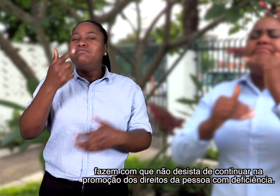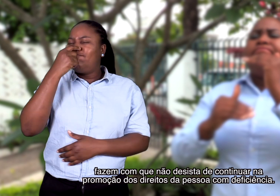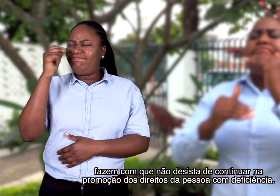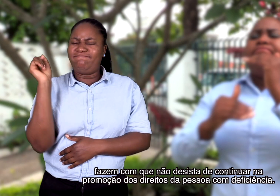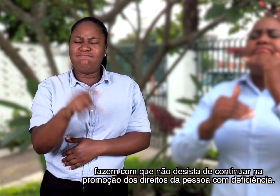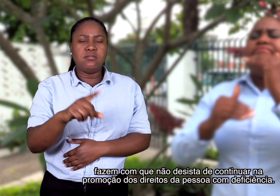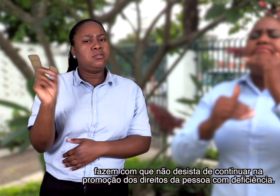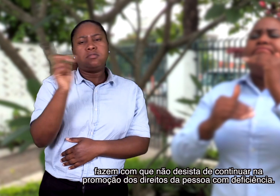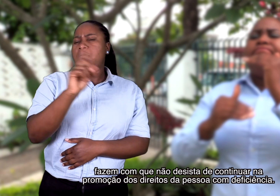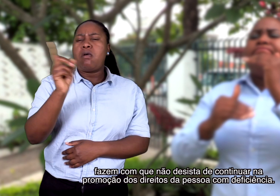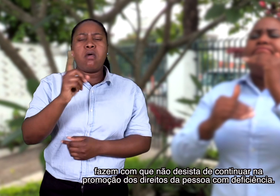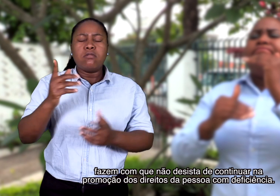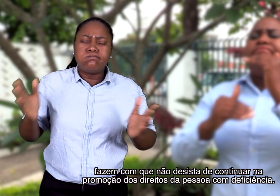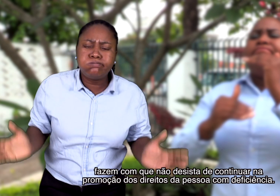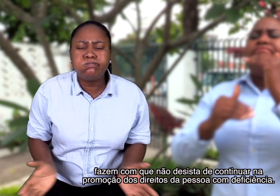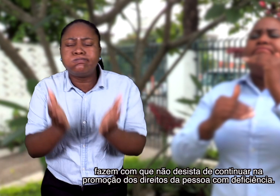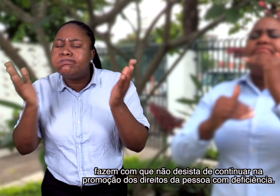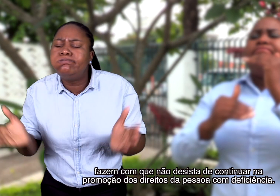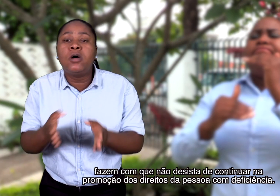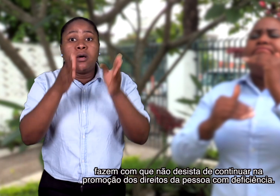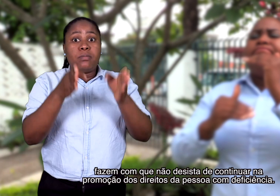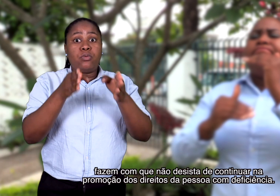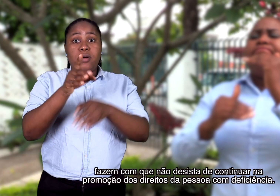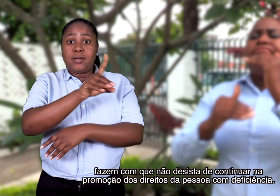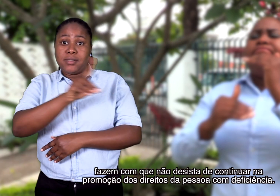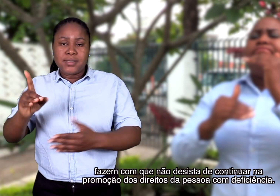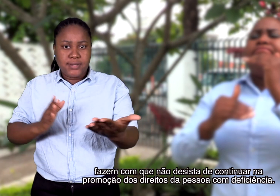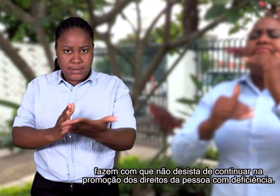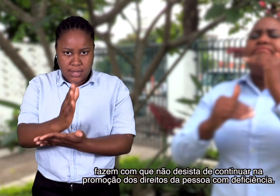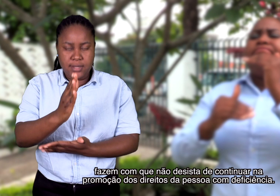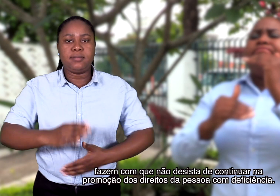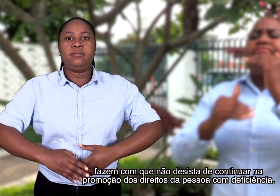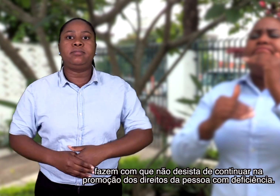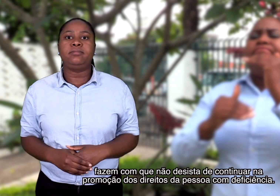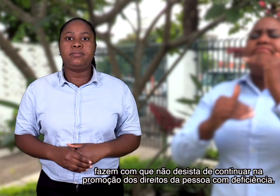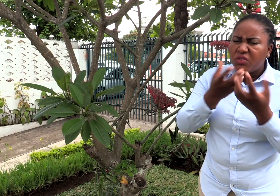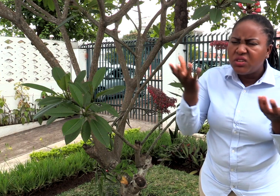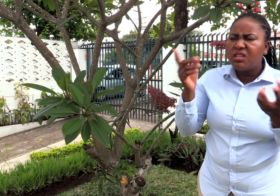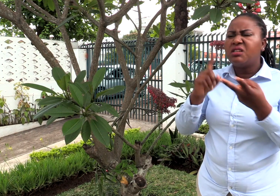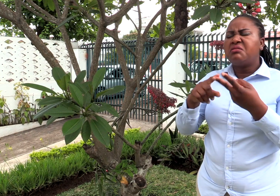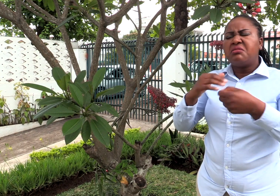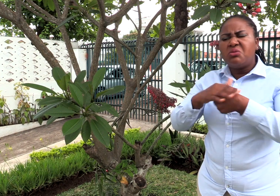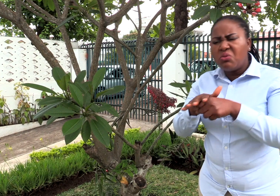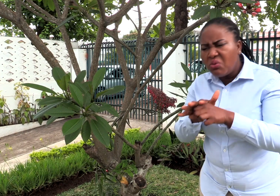fazem com que não desista de continuar na promoção dos direitos das pessoas com deficiência.